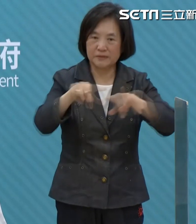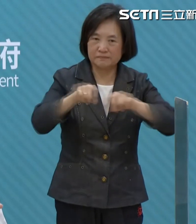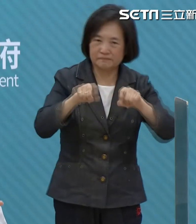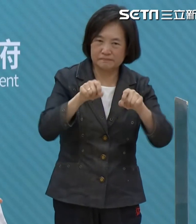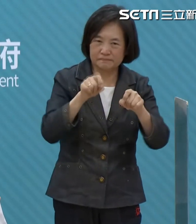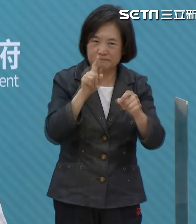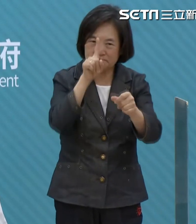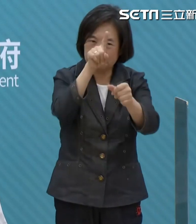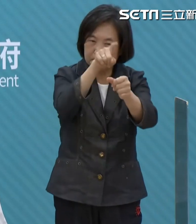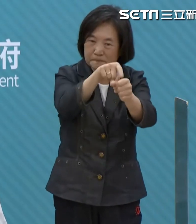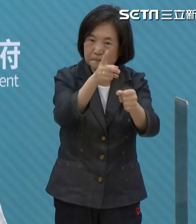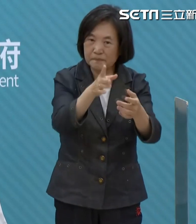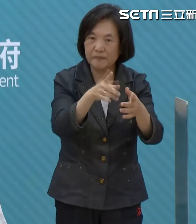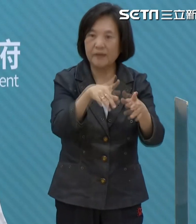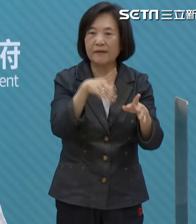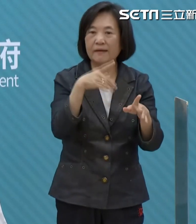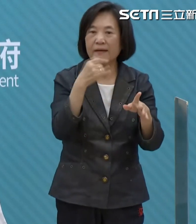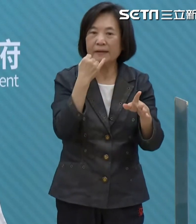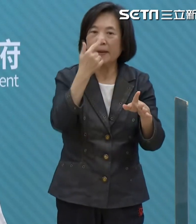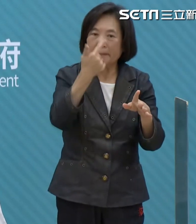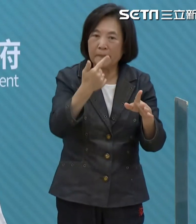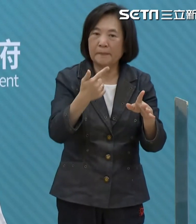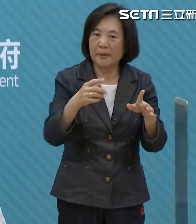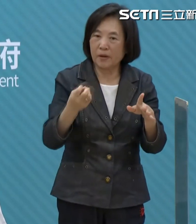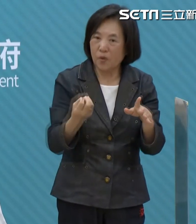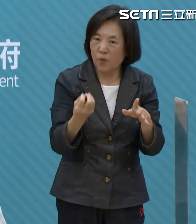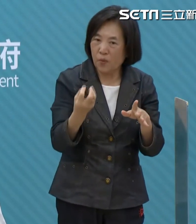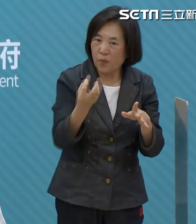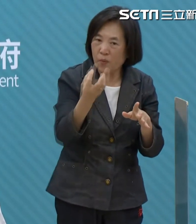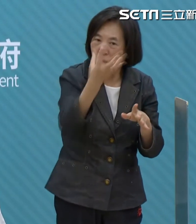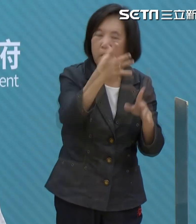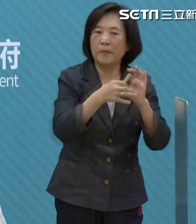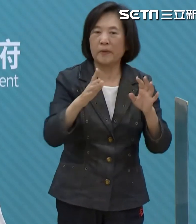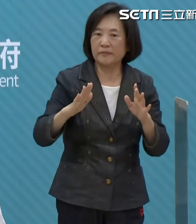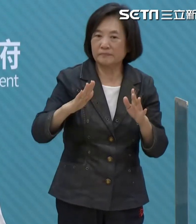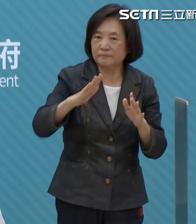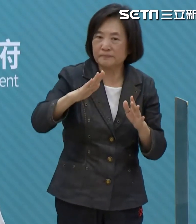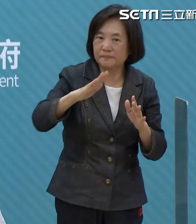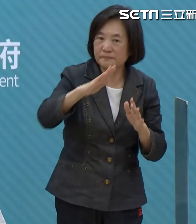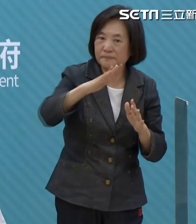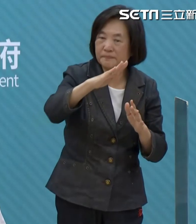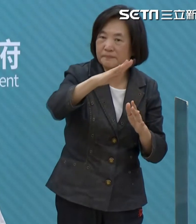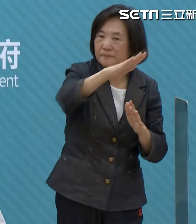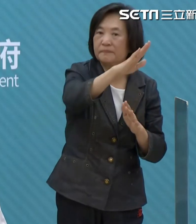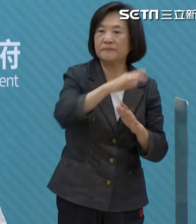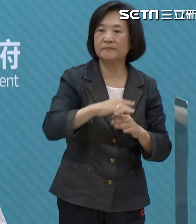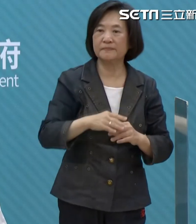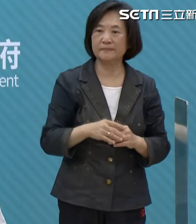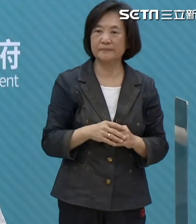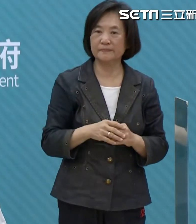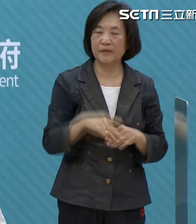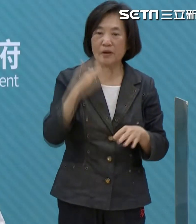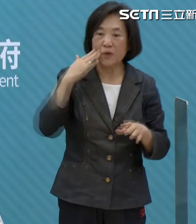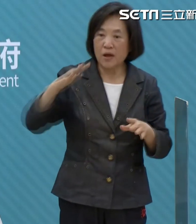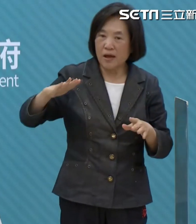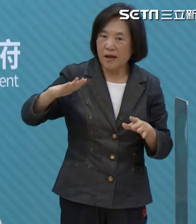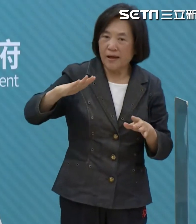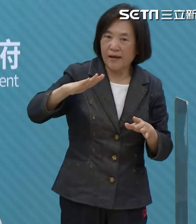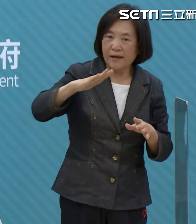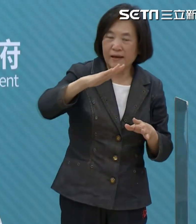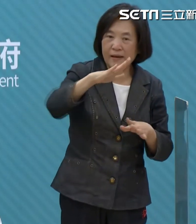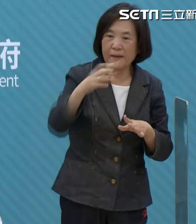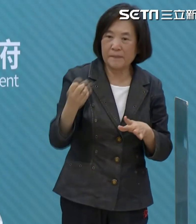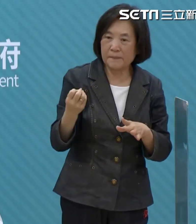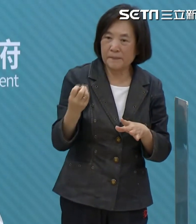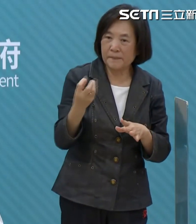是让它可以缓缓上升，不要太快。因为慢慢上升的时候，我们整个医疗体系的哈或